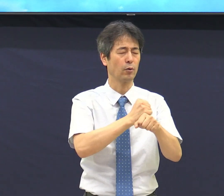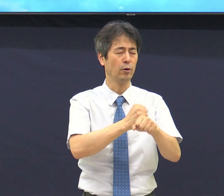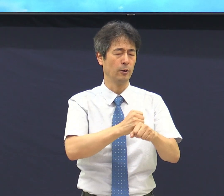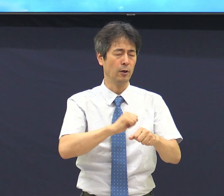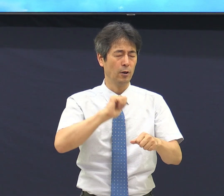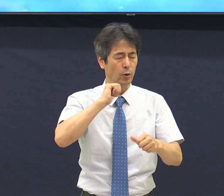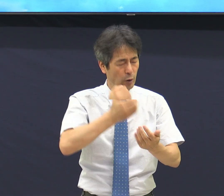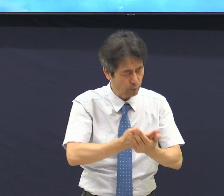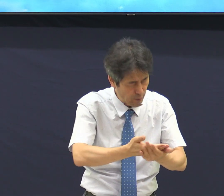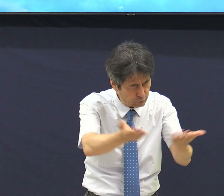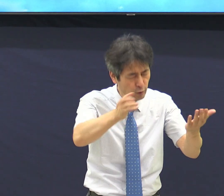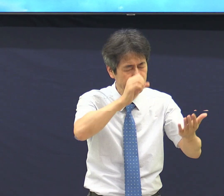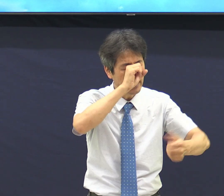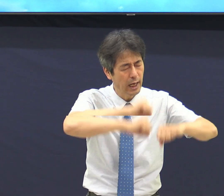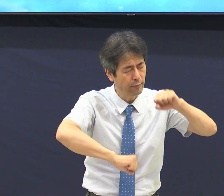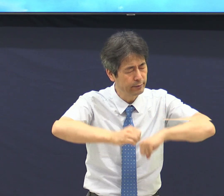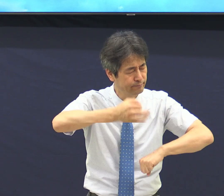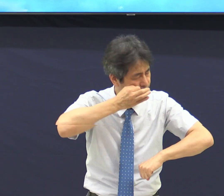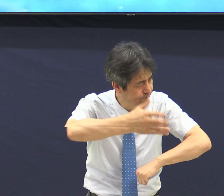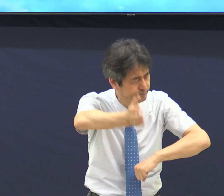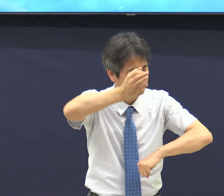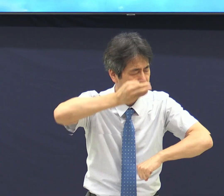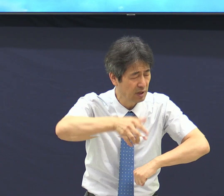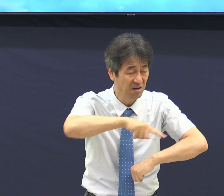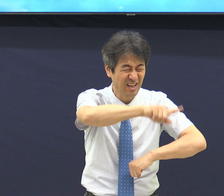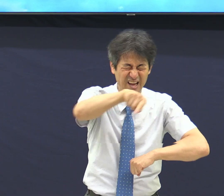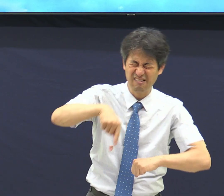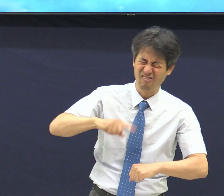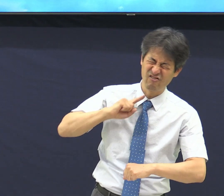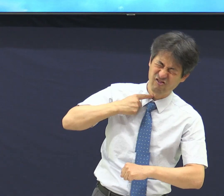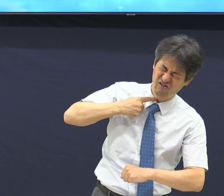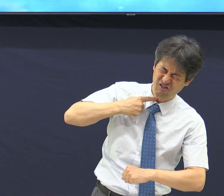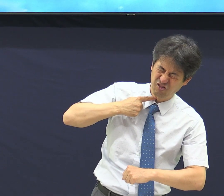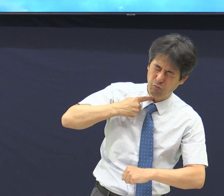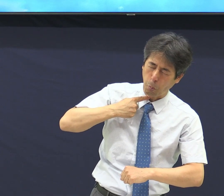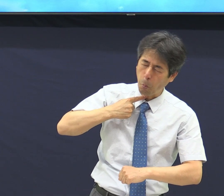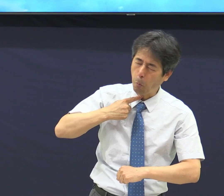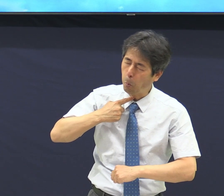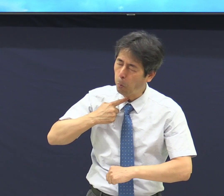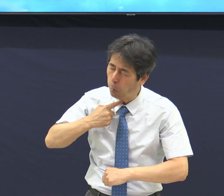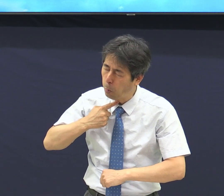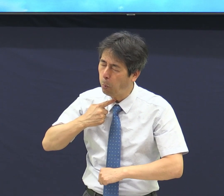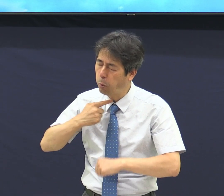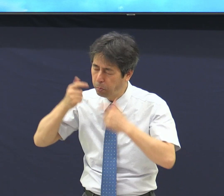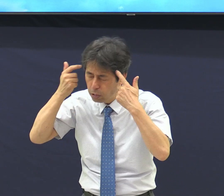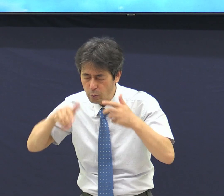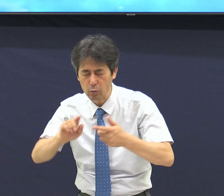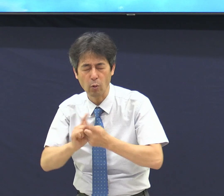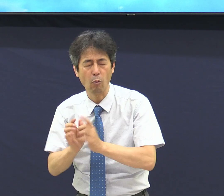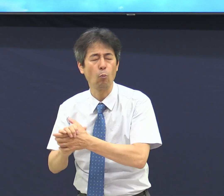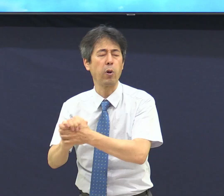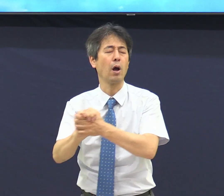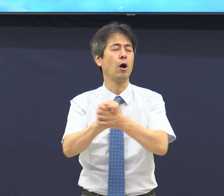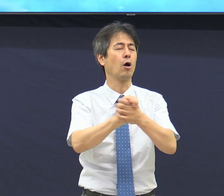생각하고 내가 괴로움을 끼쳤던 사람이라고 한다면 사과하고 그와 함께